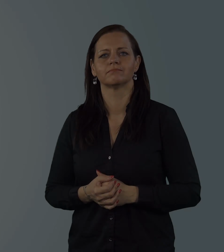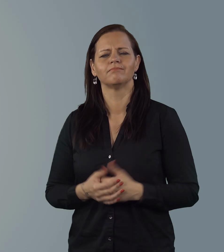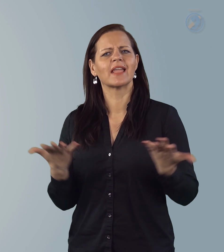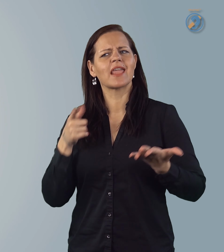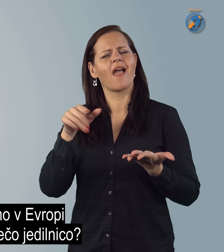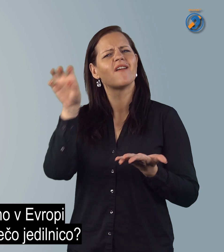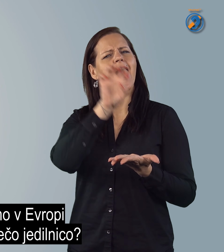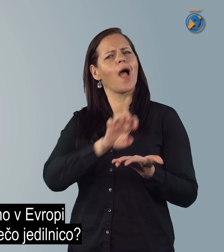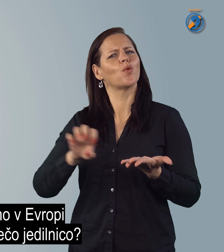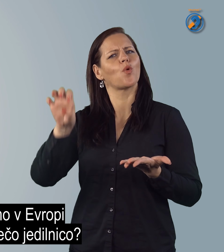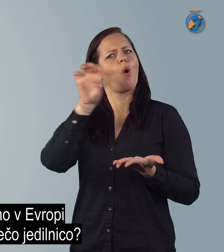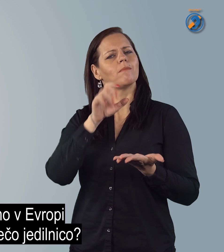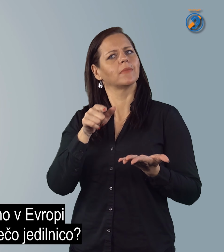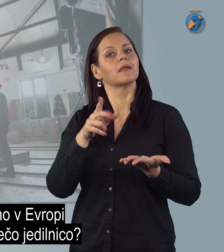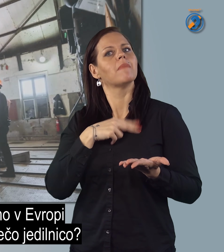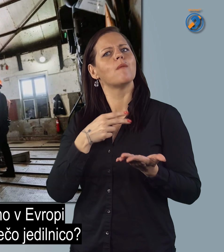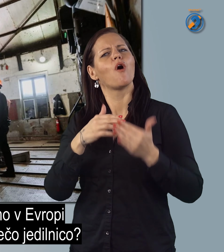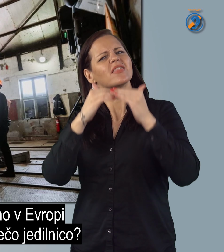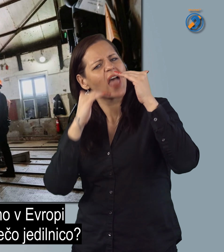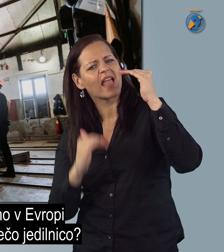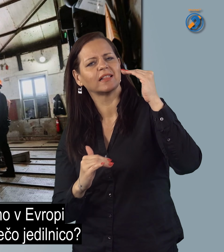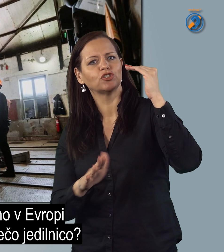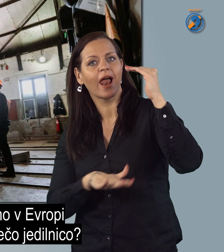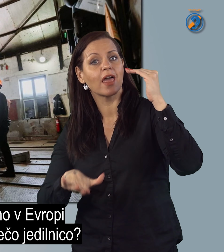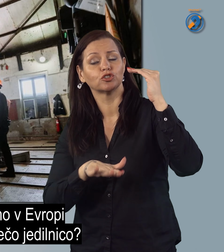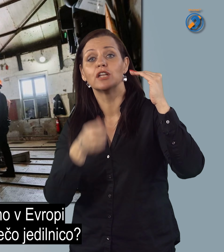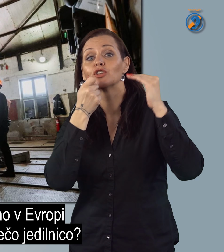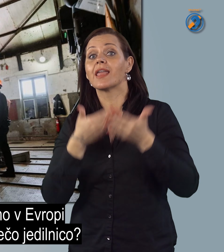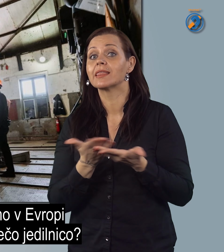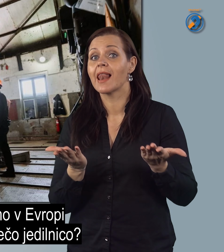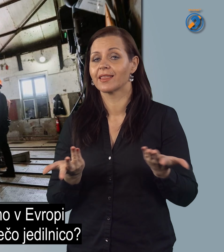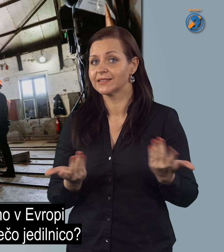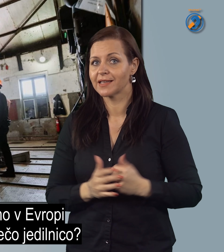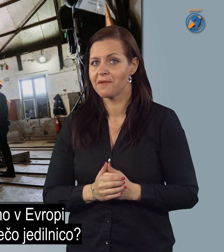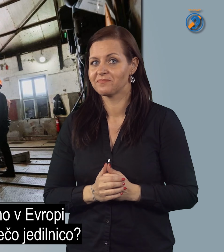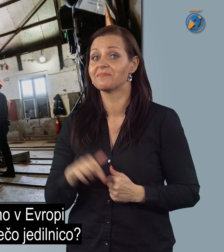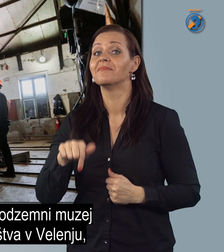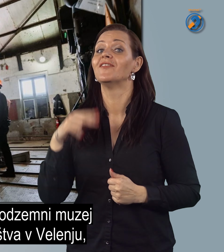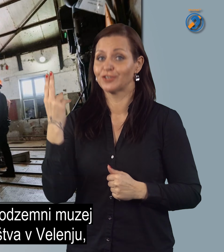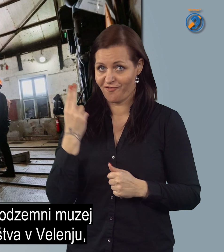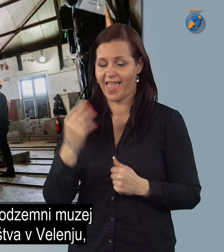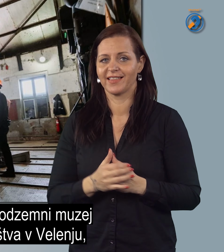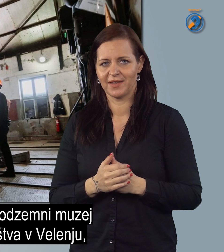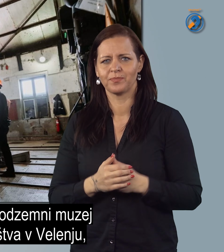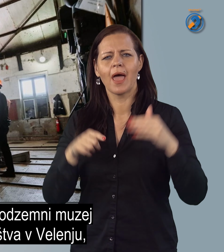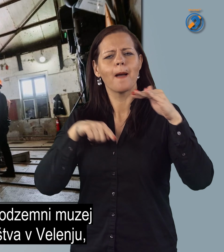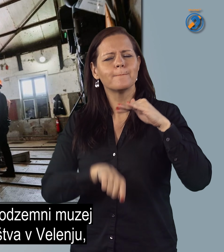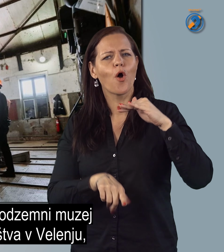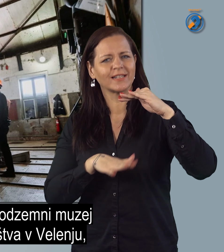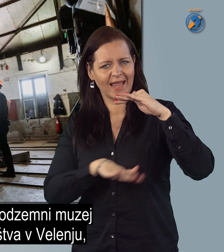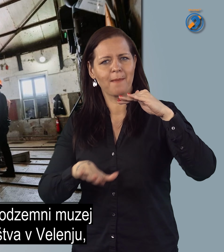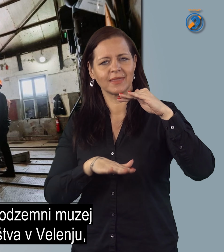Kje imamo v Evropi najnižjo ležečo jedilnico? V Sloveniji,